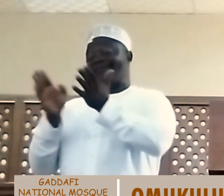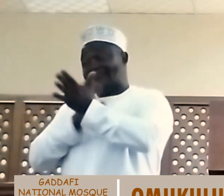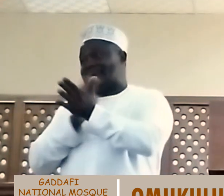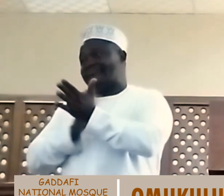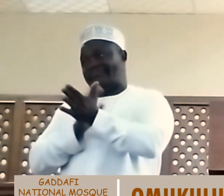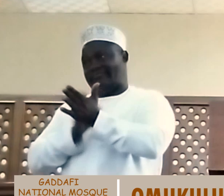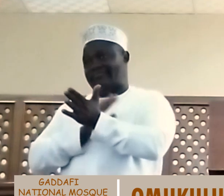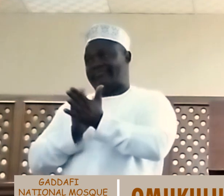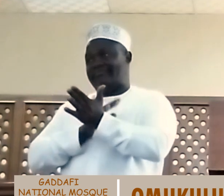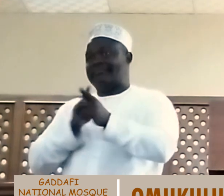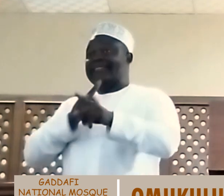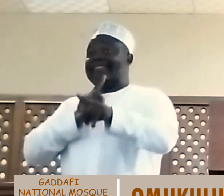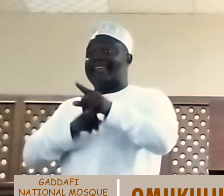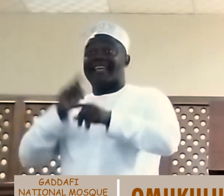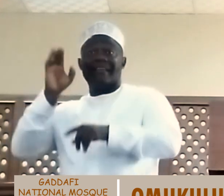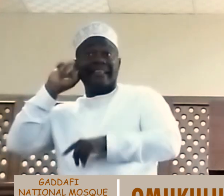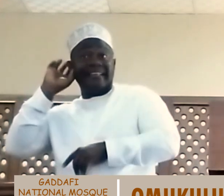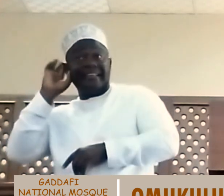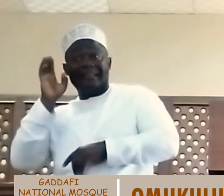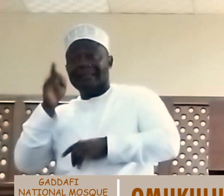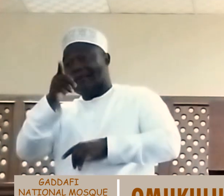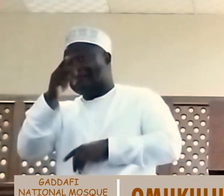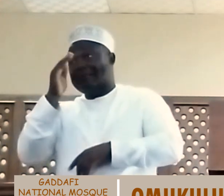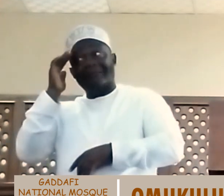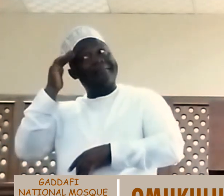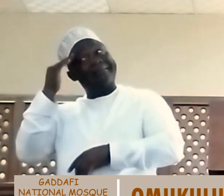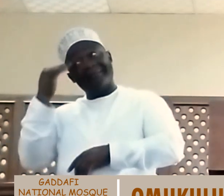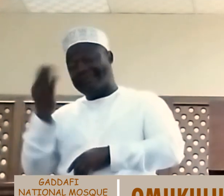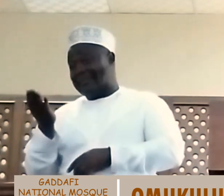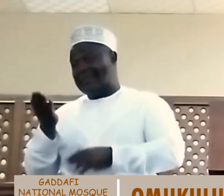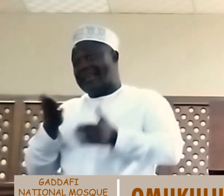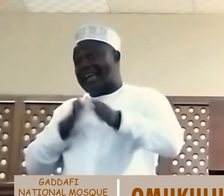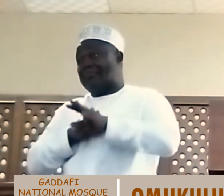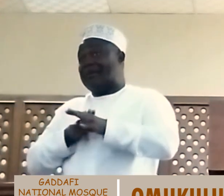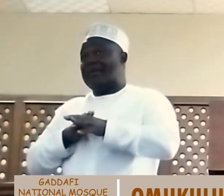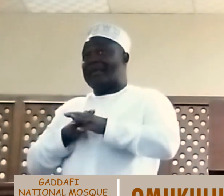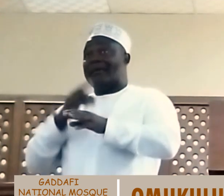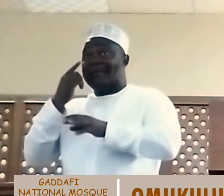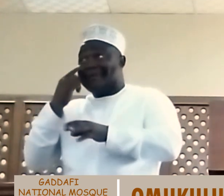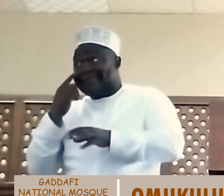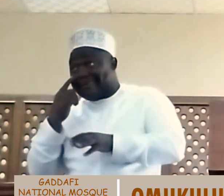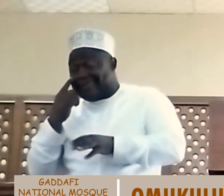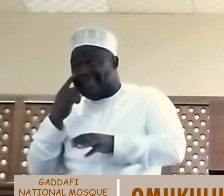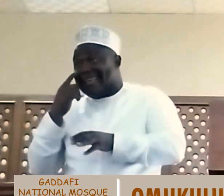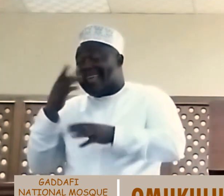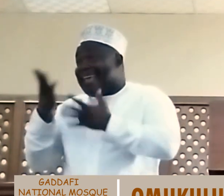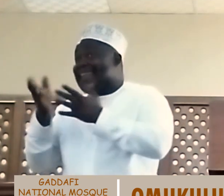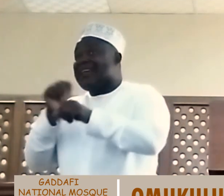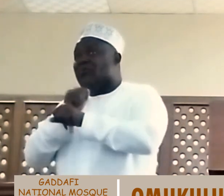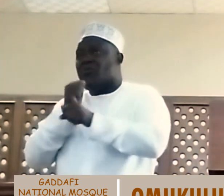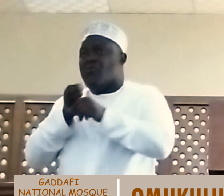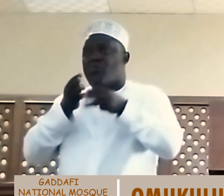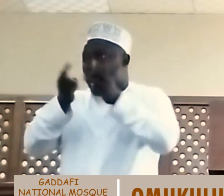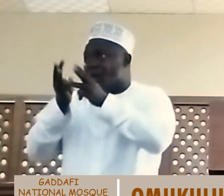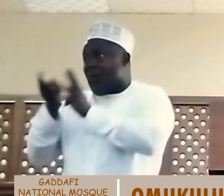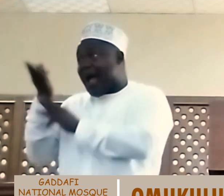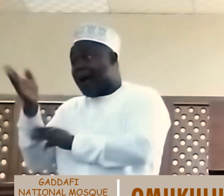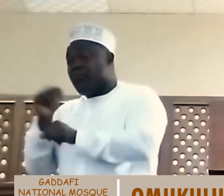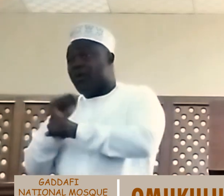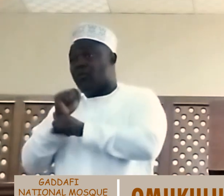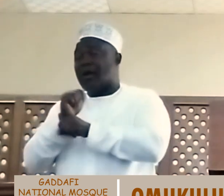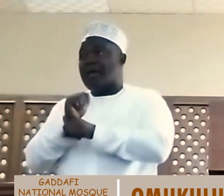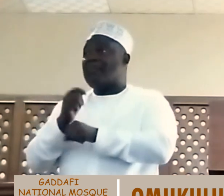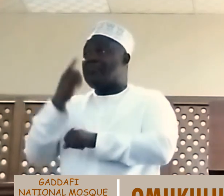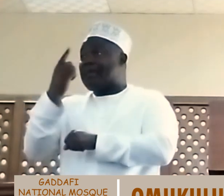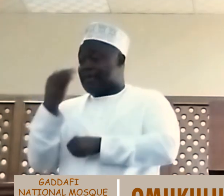yanguyiriza ng'owulidde kuba tomanyi, obanga olina omulyango gwonna gw'olaba ng'osobola okukoleramu sadaka tuljaaliya, bwe guba